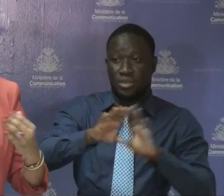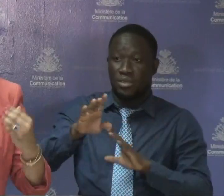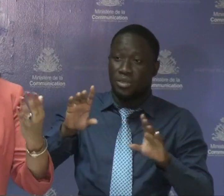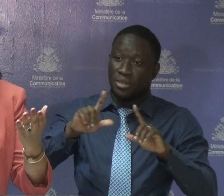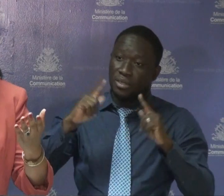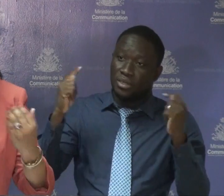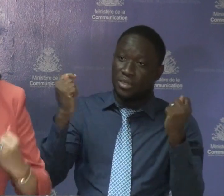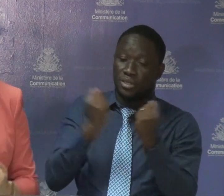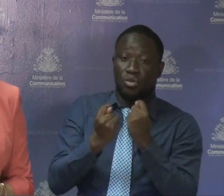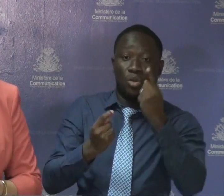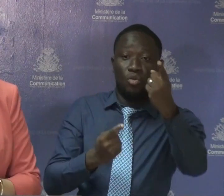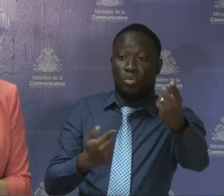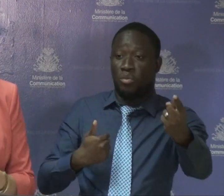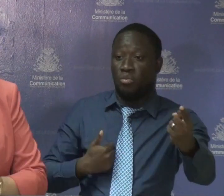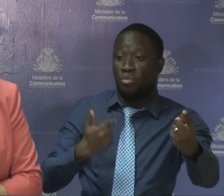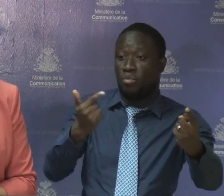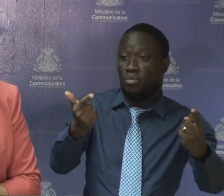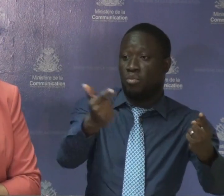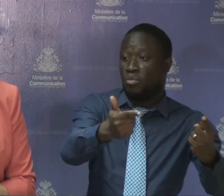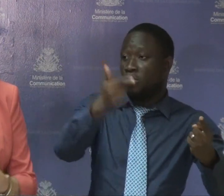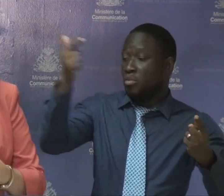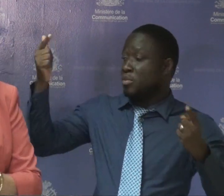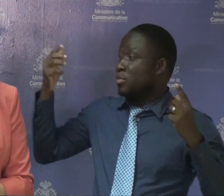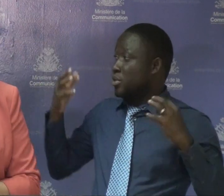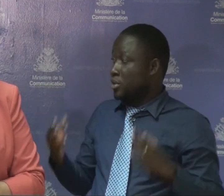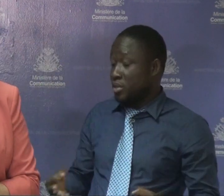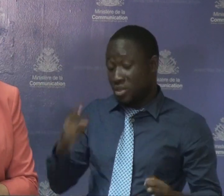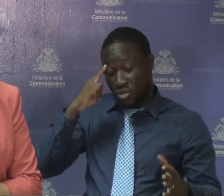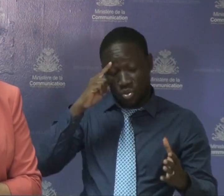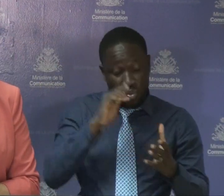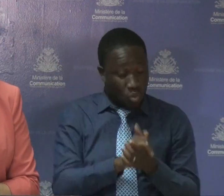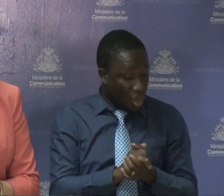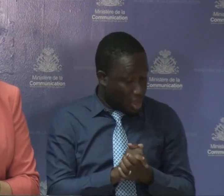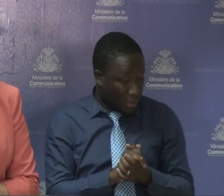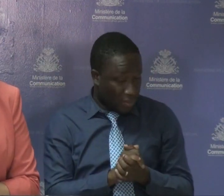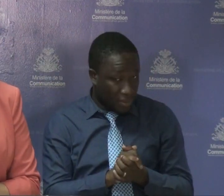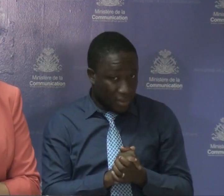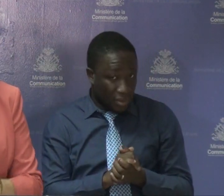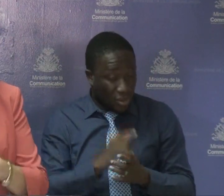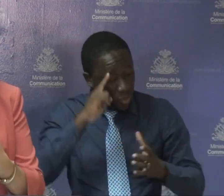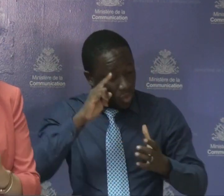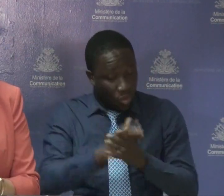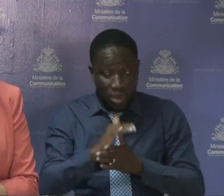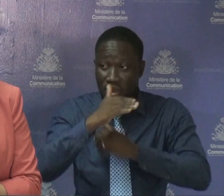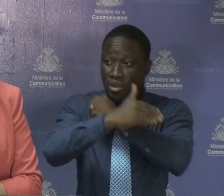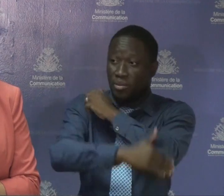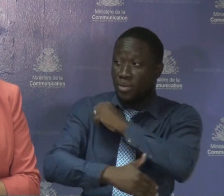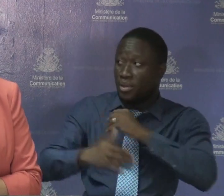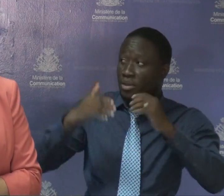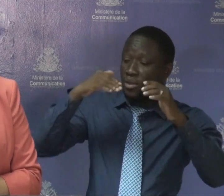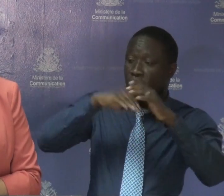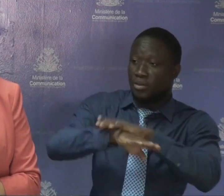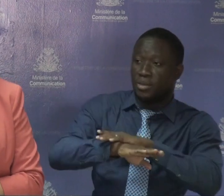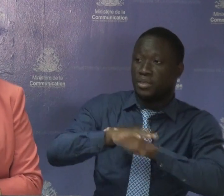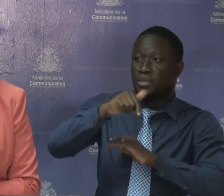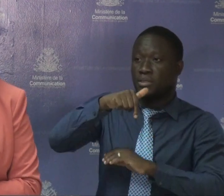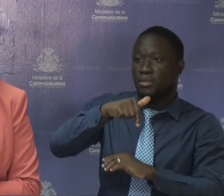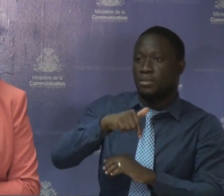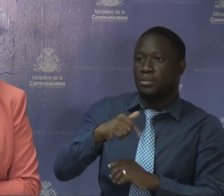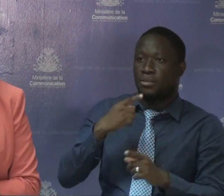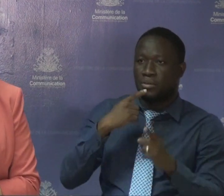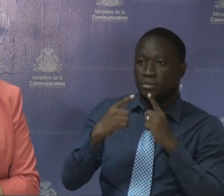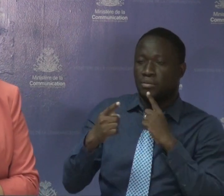citoyen tant qu'on moi-même qui a même décidé et quoi dans secteur touristique là, yo quoi dans pays qui fait que investir là-dedans. Tout à